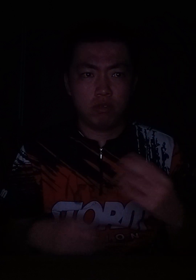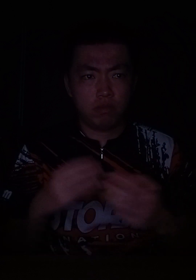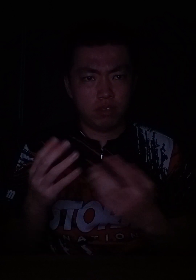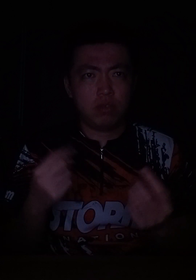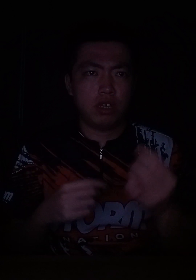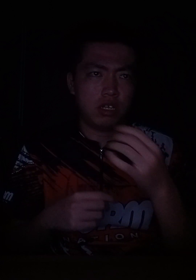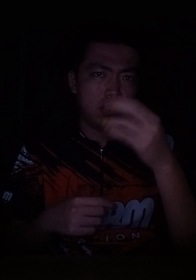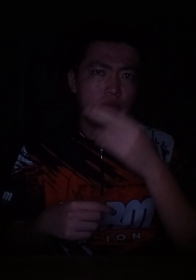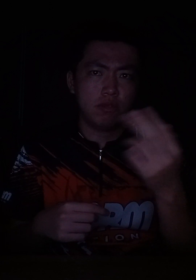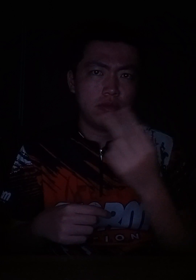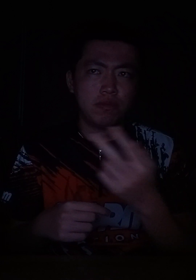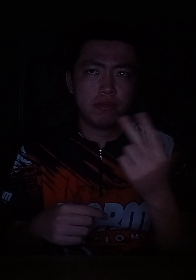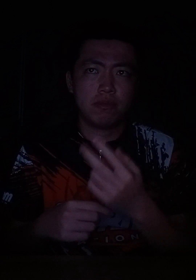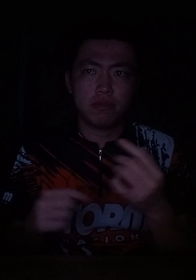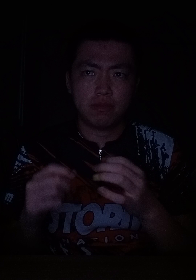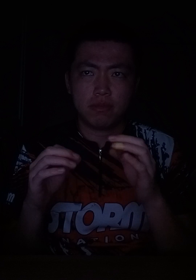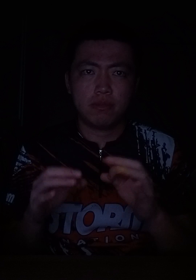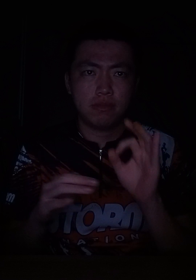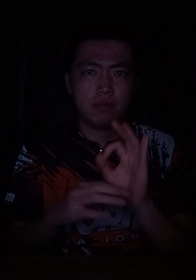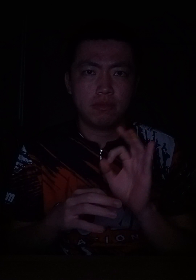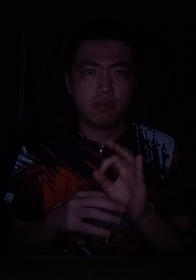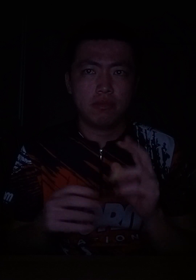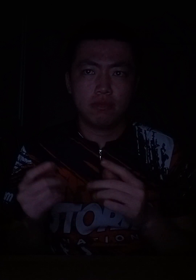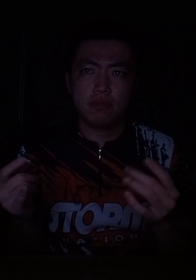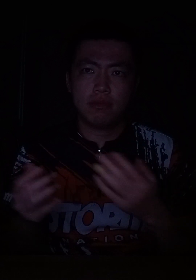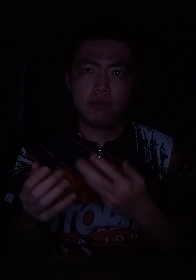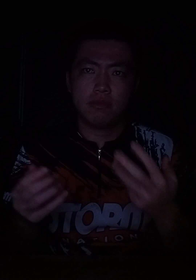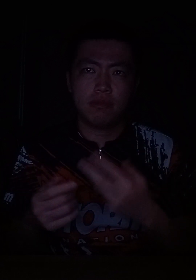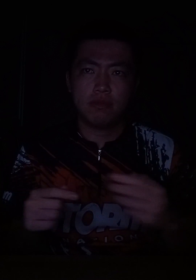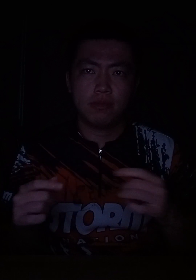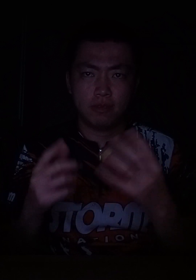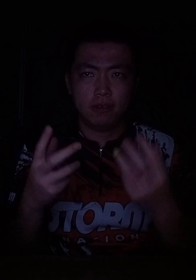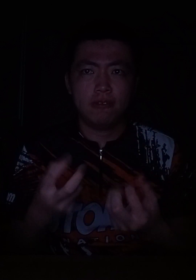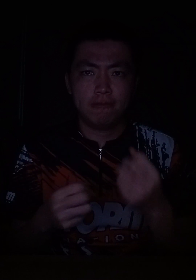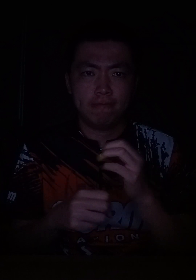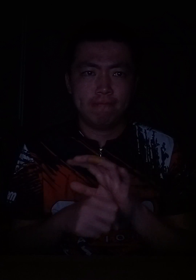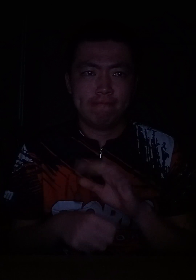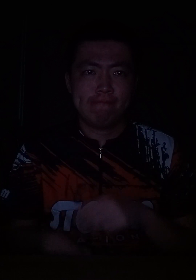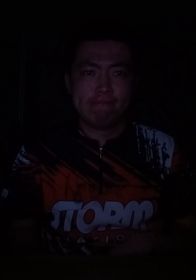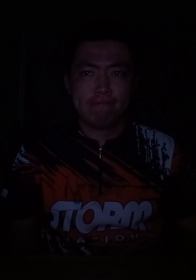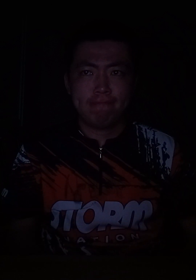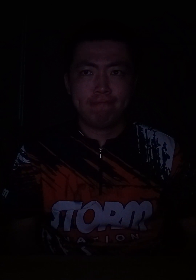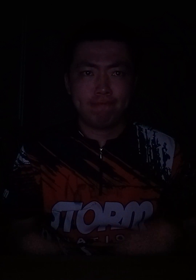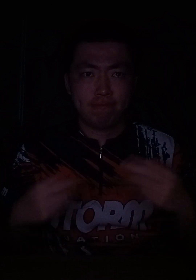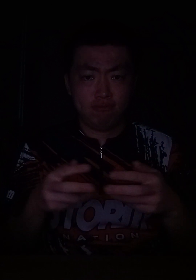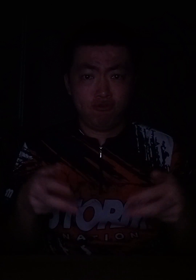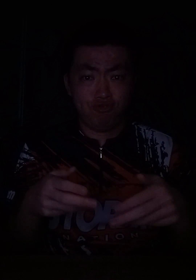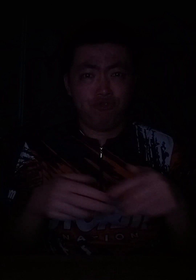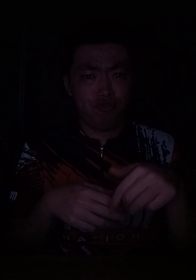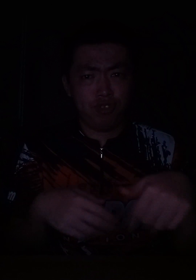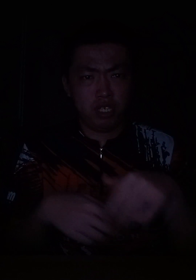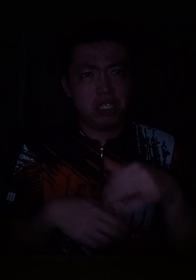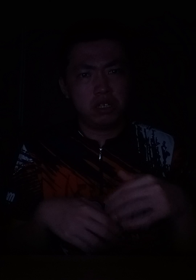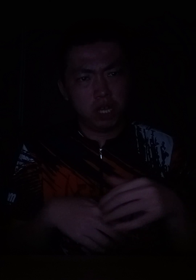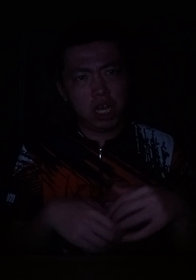알았으면은 조금 아무래도 전달이 늦다 보니까 조금 불편한 점이 많은 것 같습니다. 출근길이라서 출근 시간에 맞춰서 도착을 해야